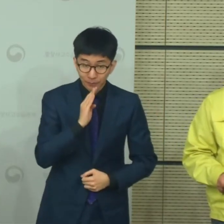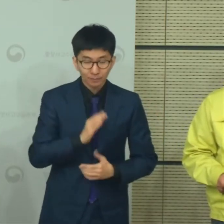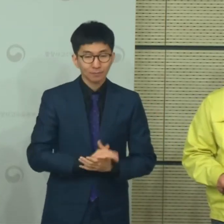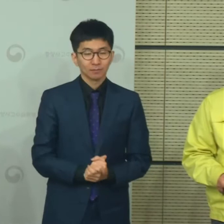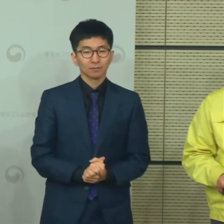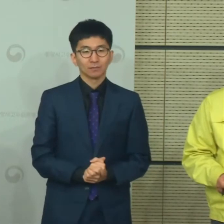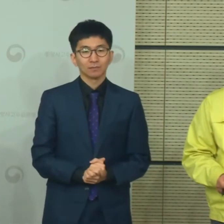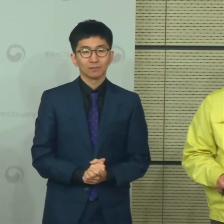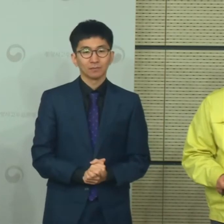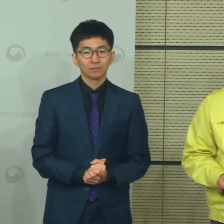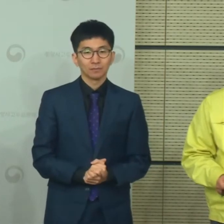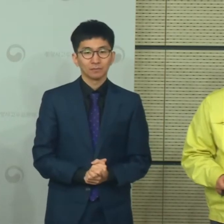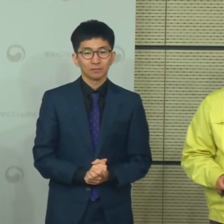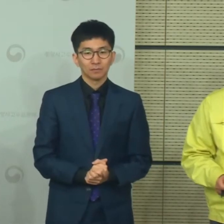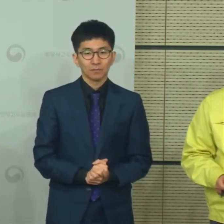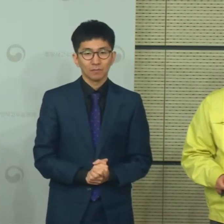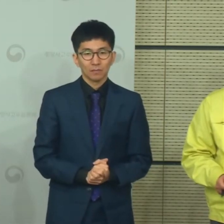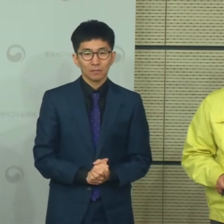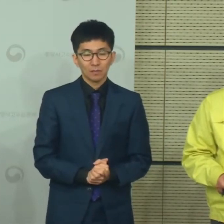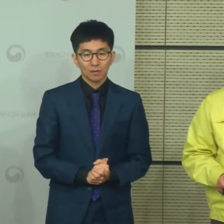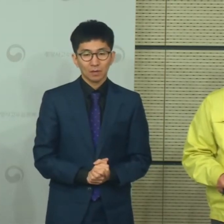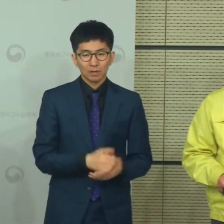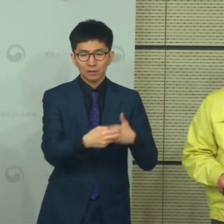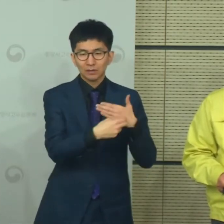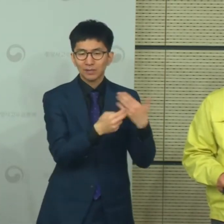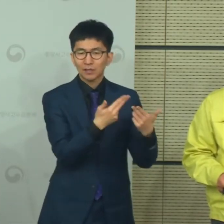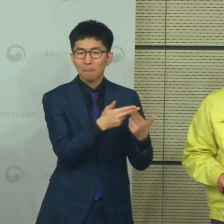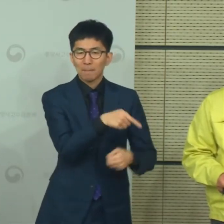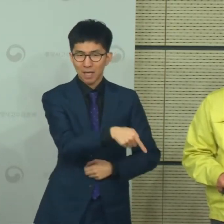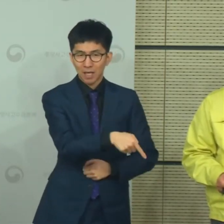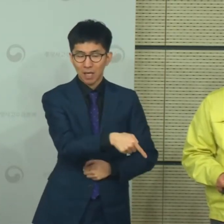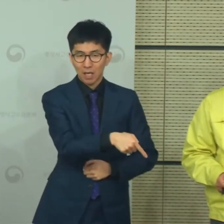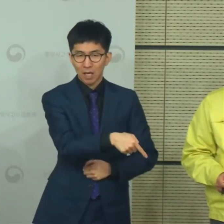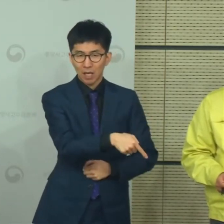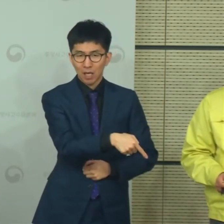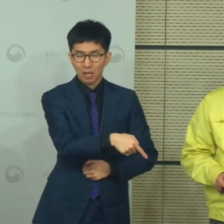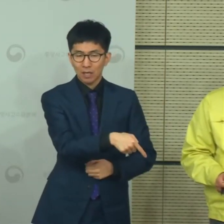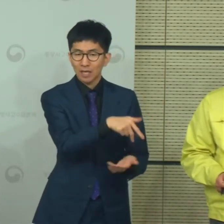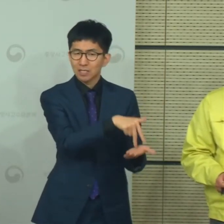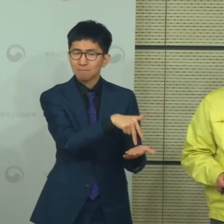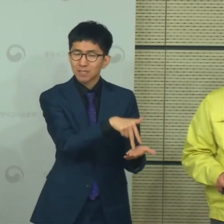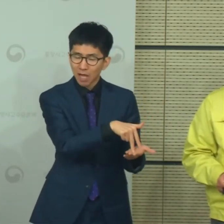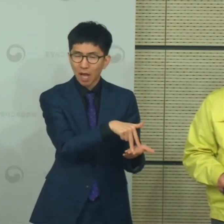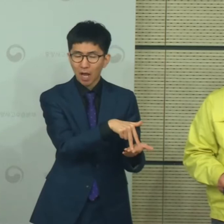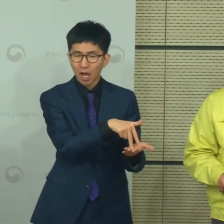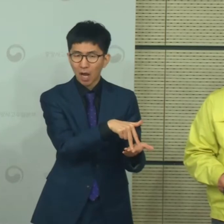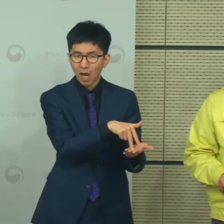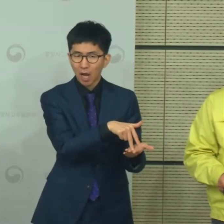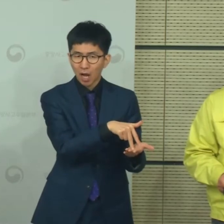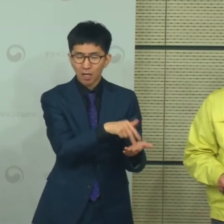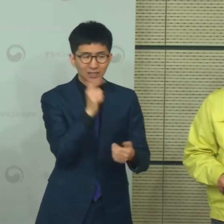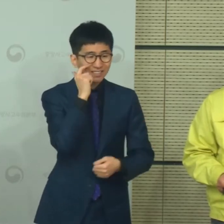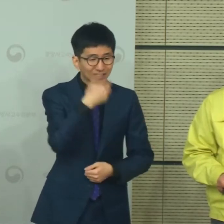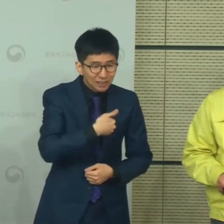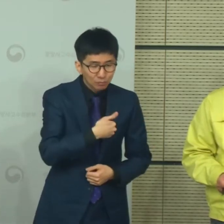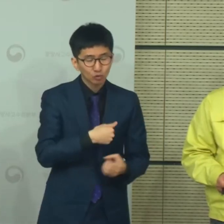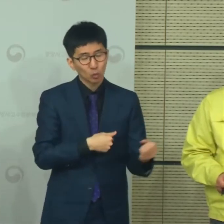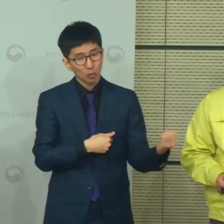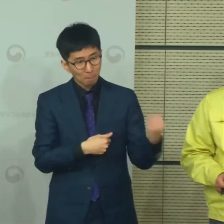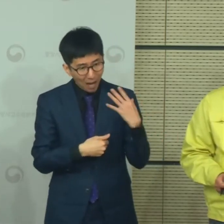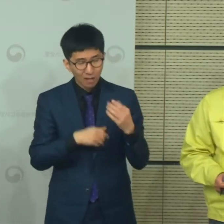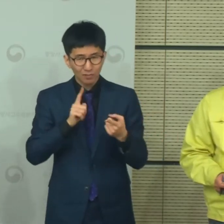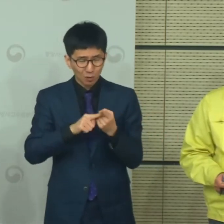됩니다만, 개별적인 그 단체의 그 입장에 대해서 일일이 이 중대본 차원에서의